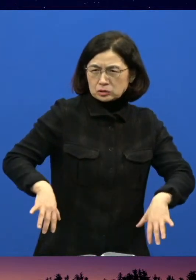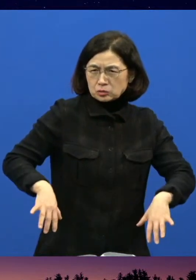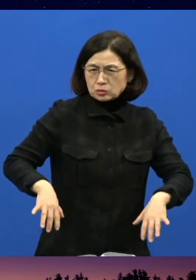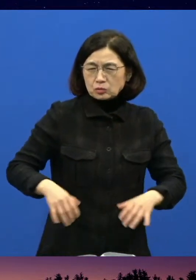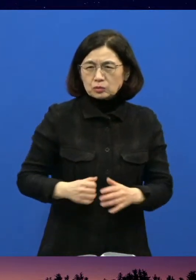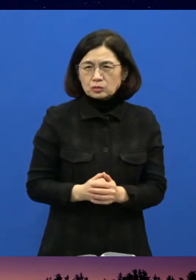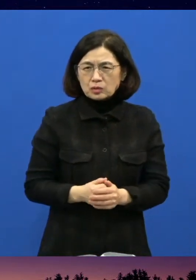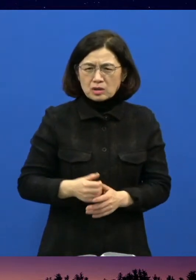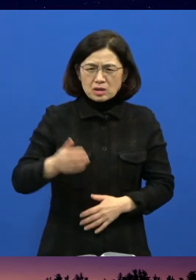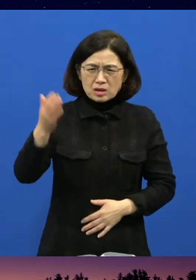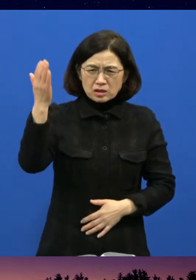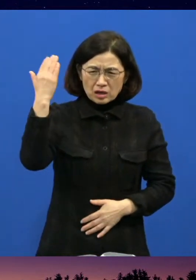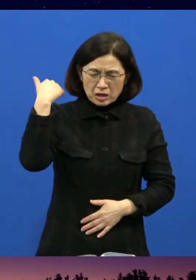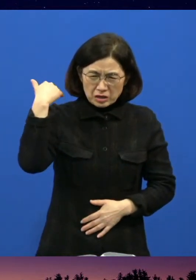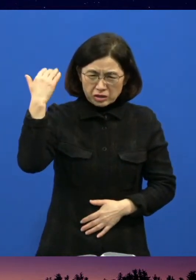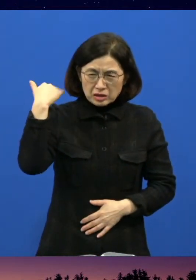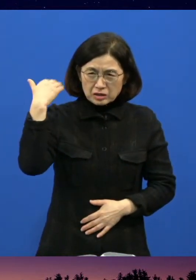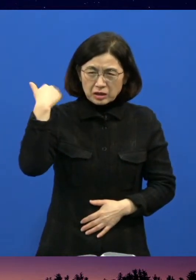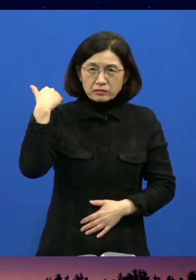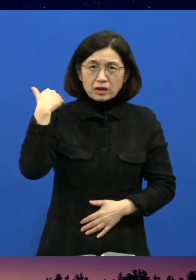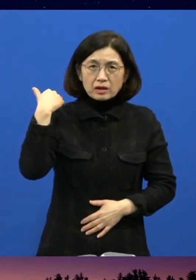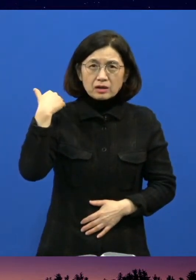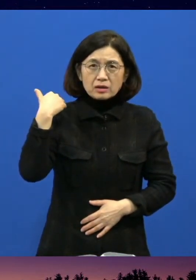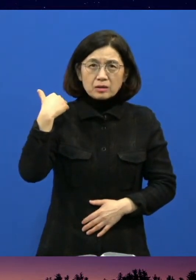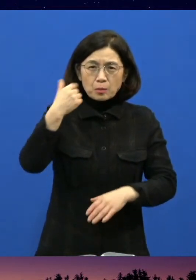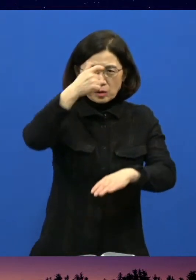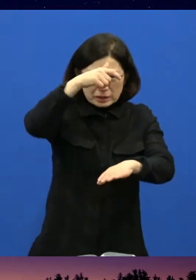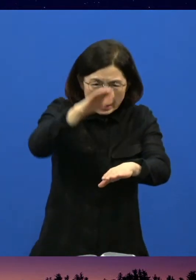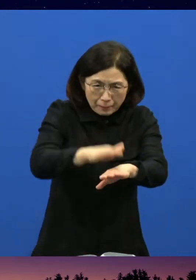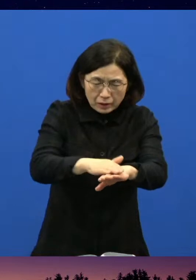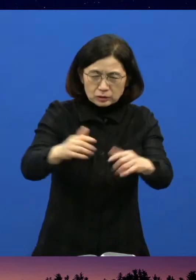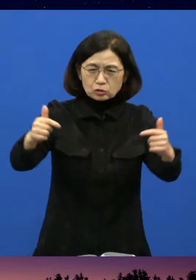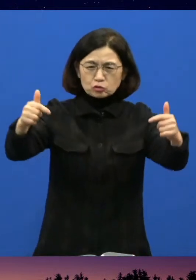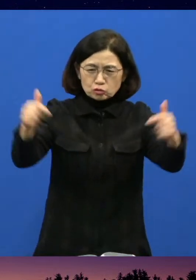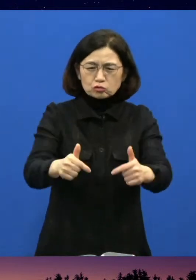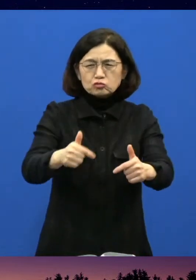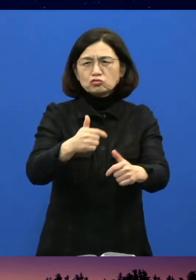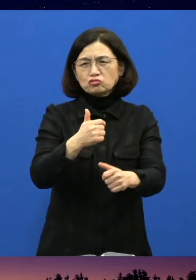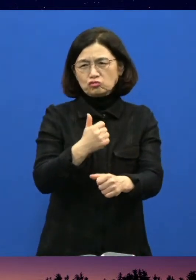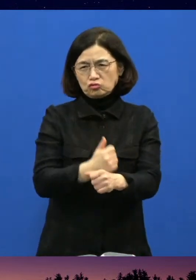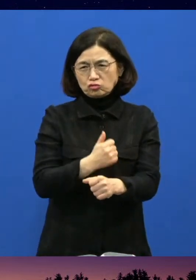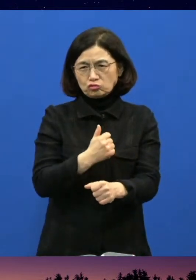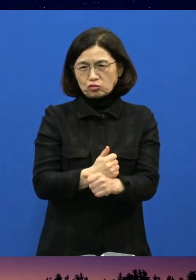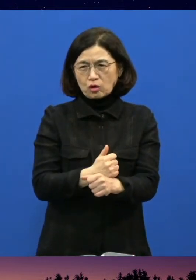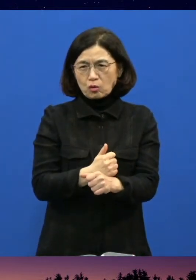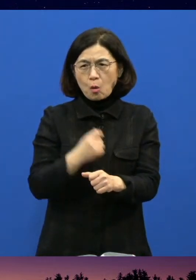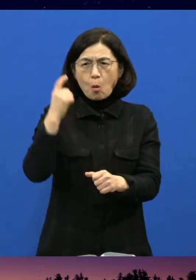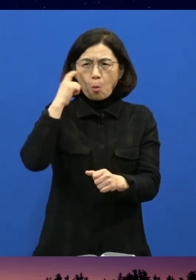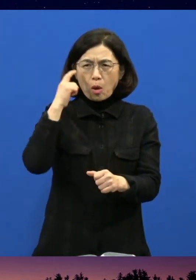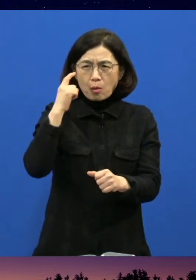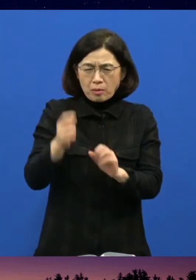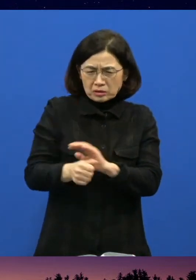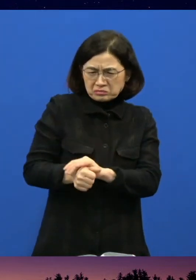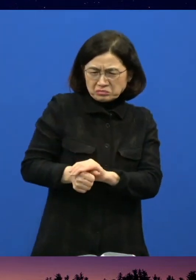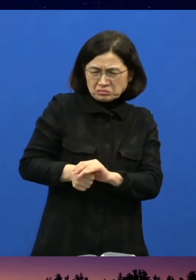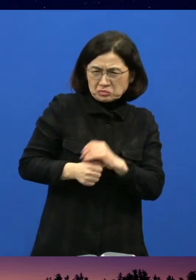하던 것도 안 하게 되고 하던 것도 자꾸 축소하다 보니까 힘이 없고 그러다가 이제 안 하게 되고 이제 이렇게 하는 거예요.